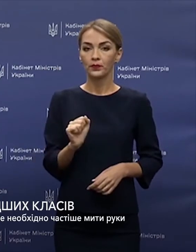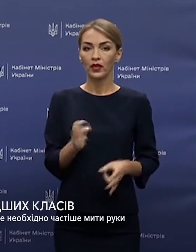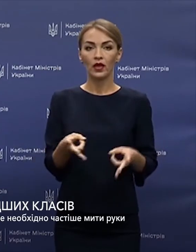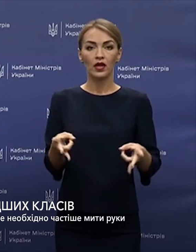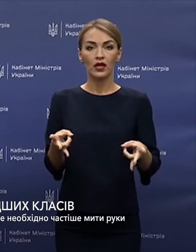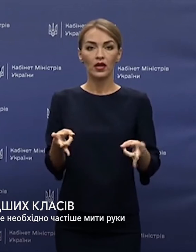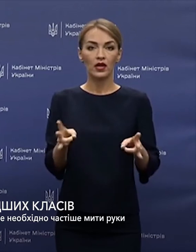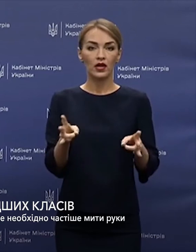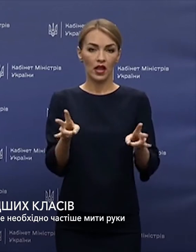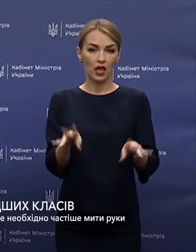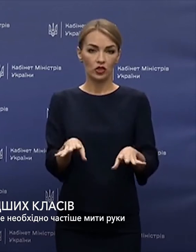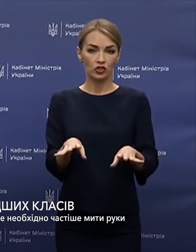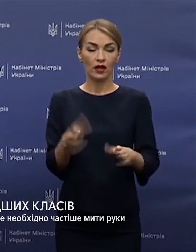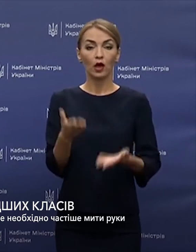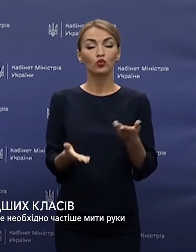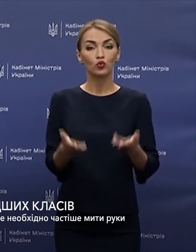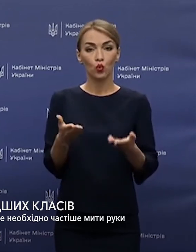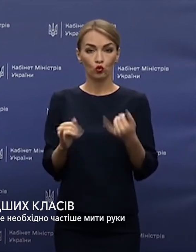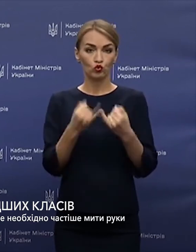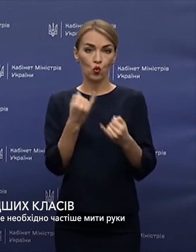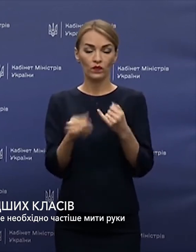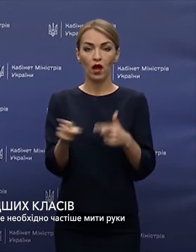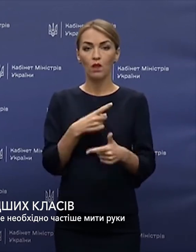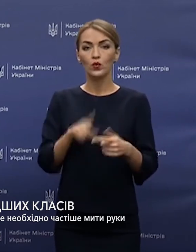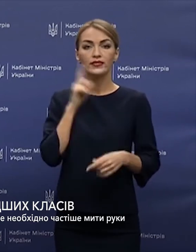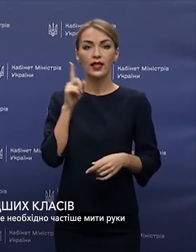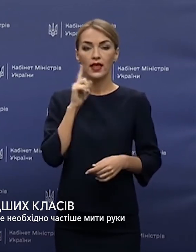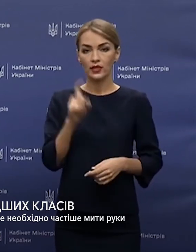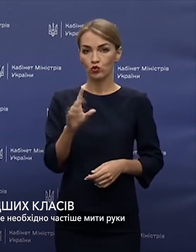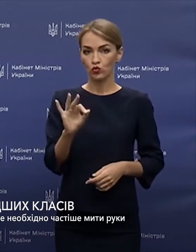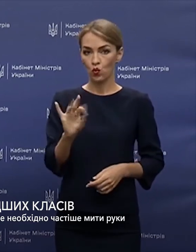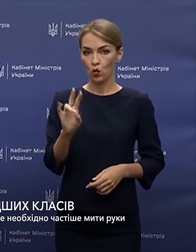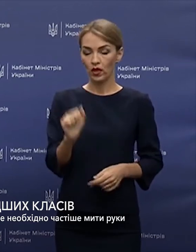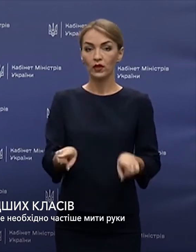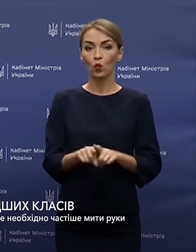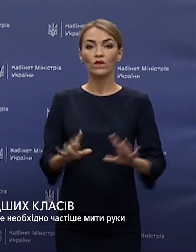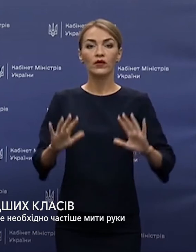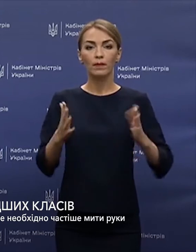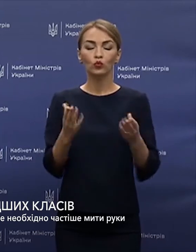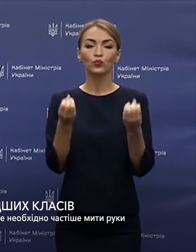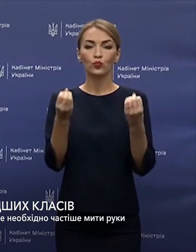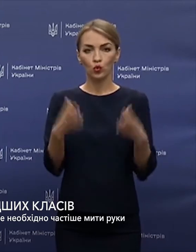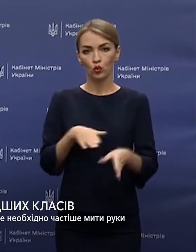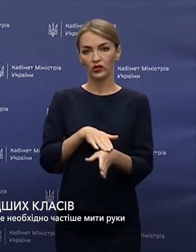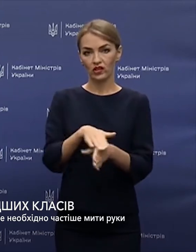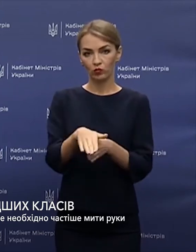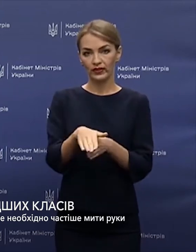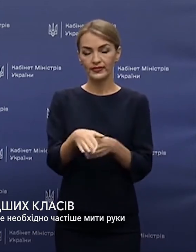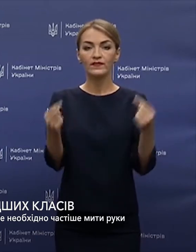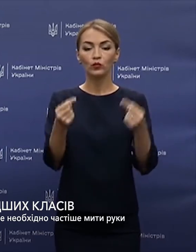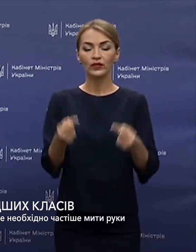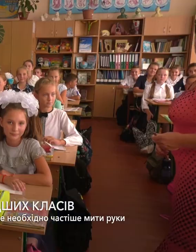решта, якщо в жовта або в зеленій зоні перебувають, в такому випадку просто дотримуватися